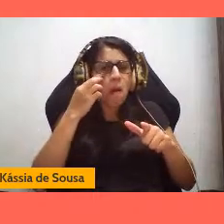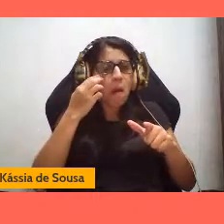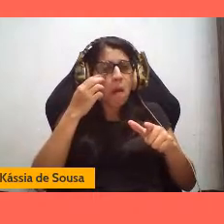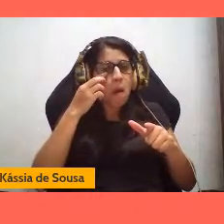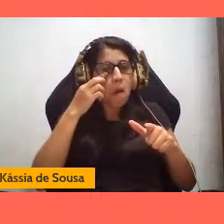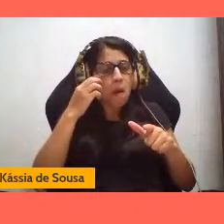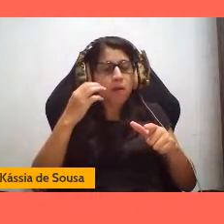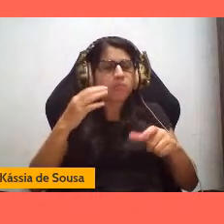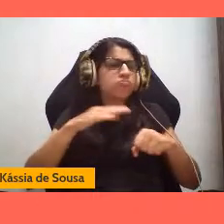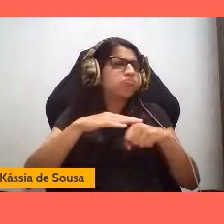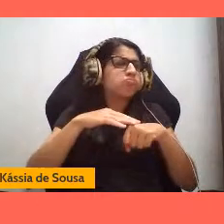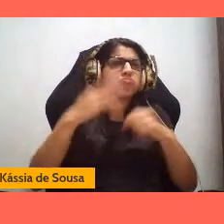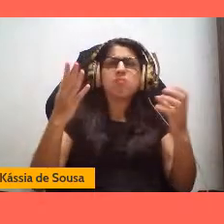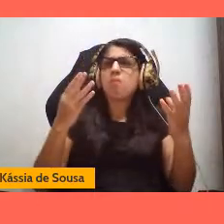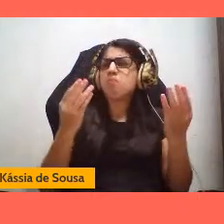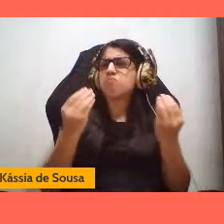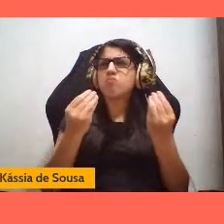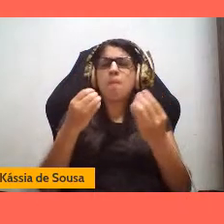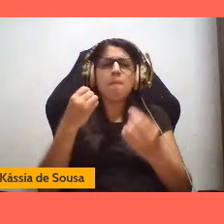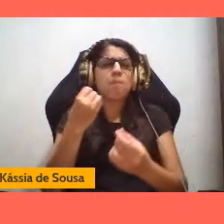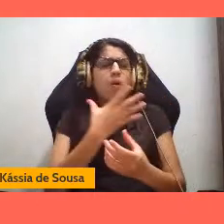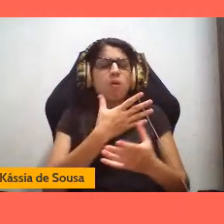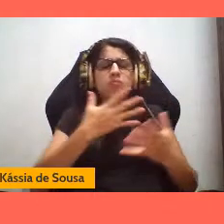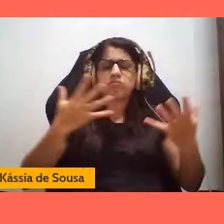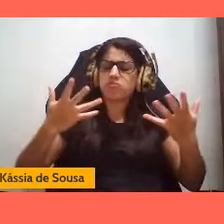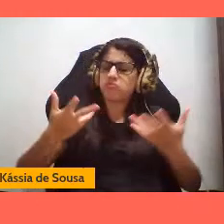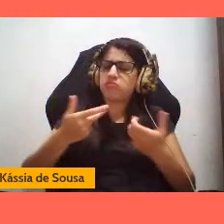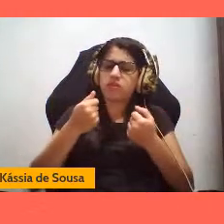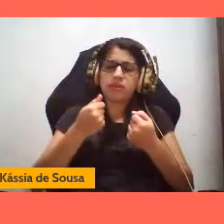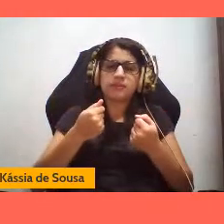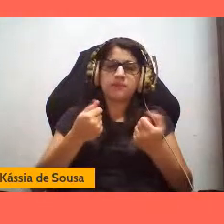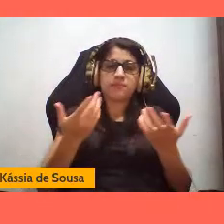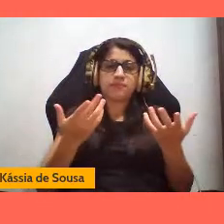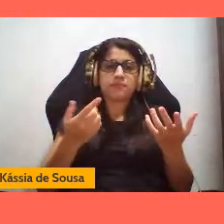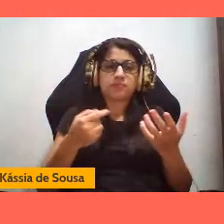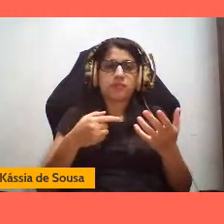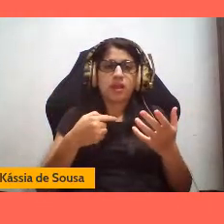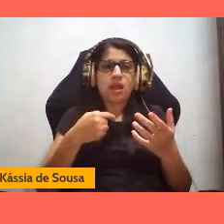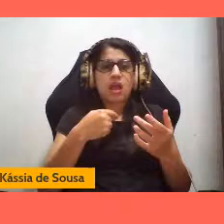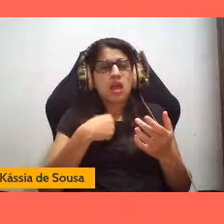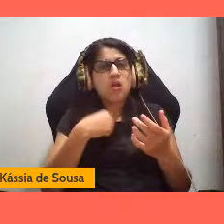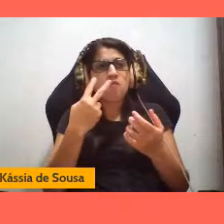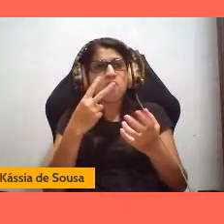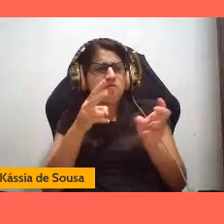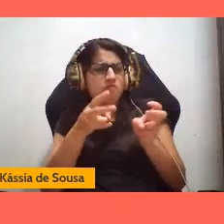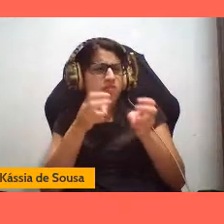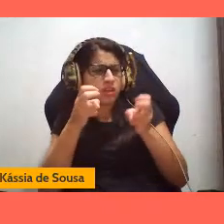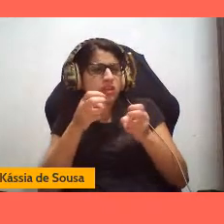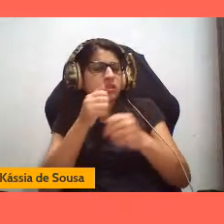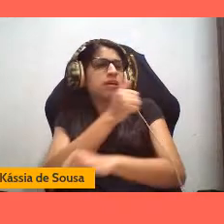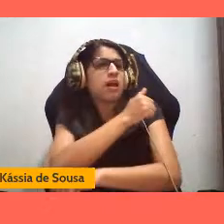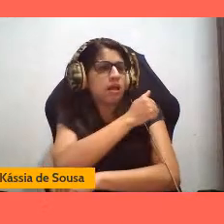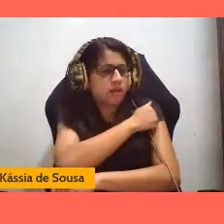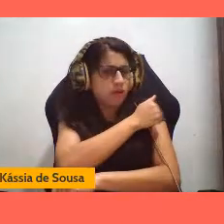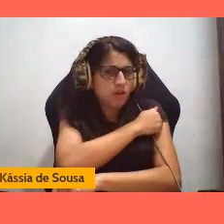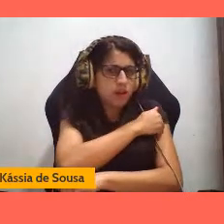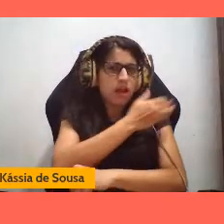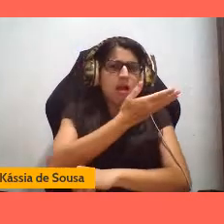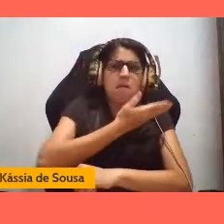tão maravilhosos. Eu, enquanto informação, vendo colegas meus levando o